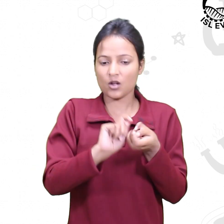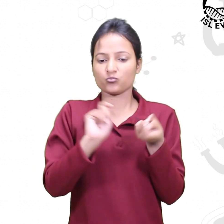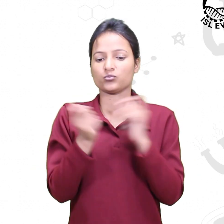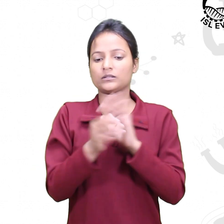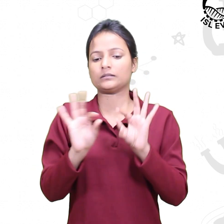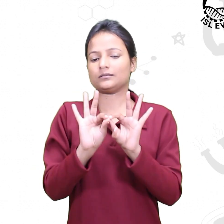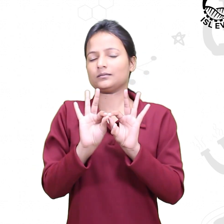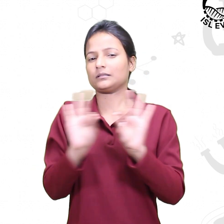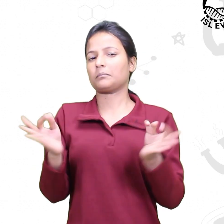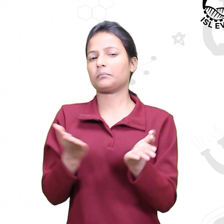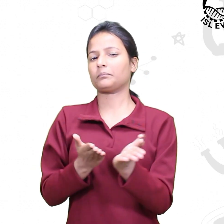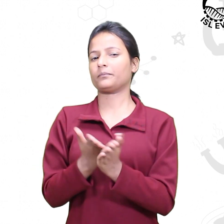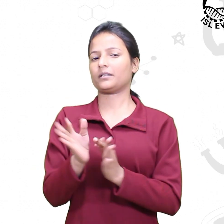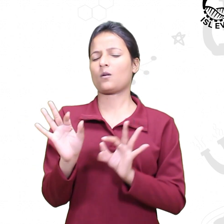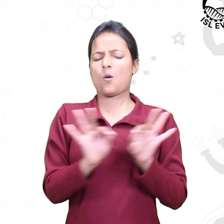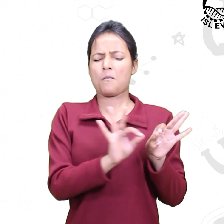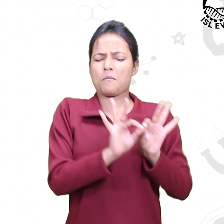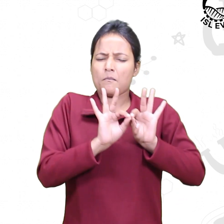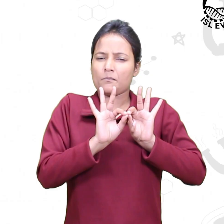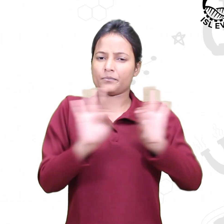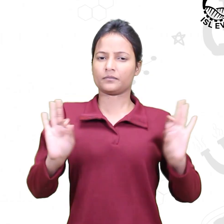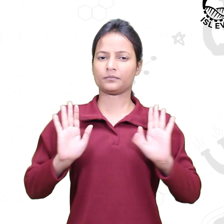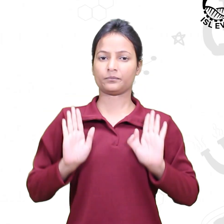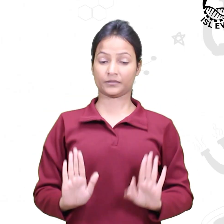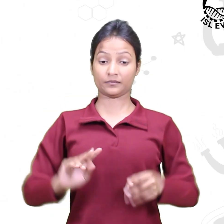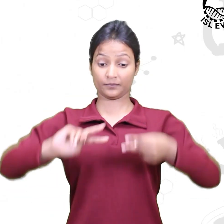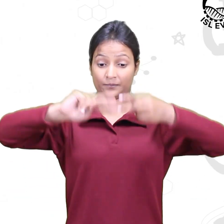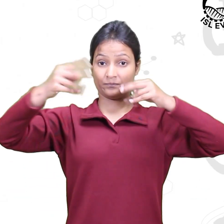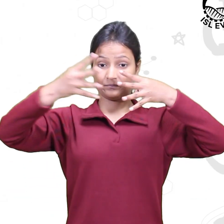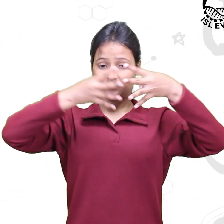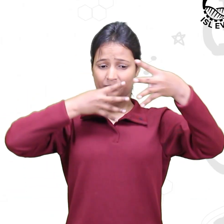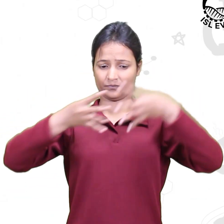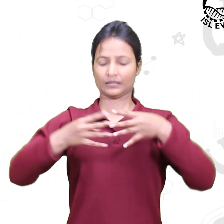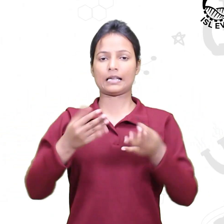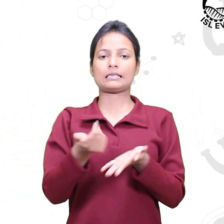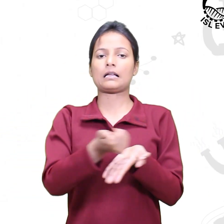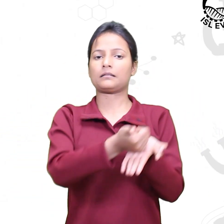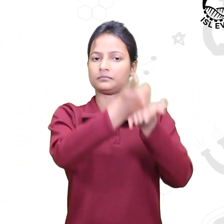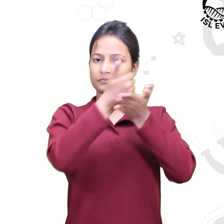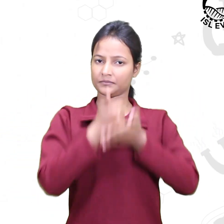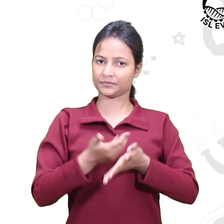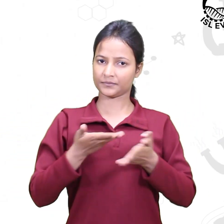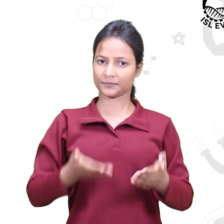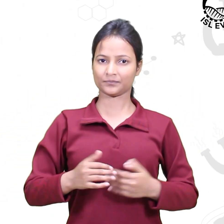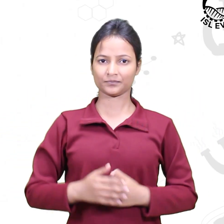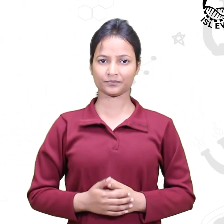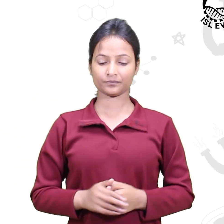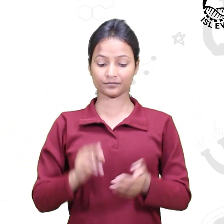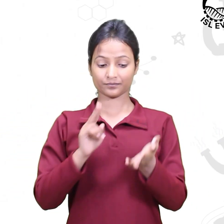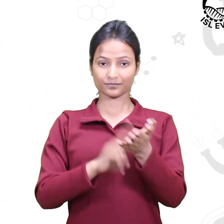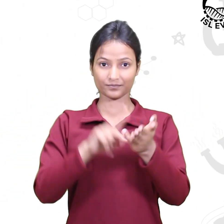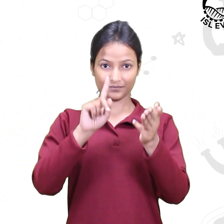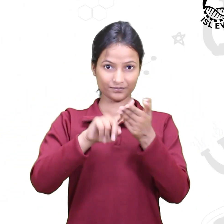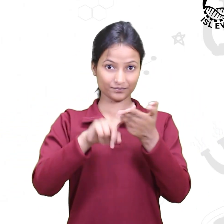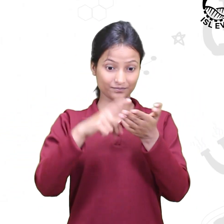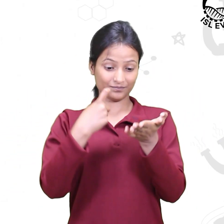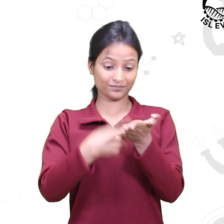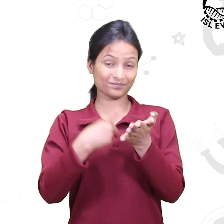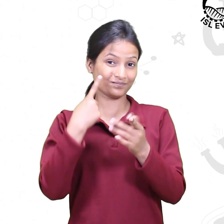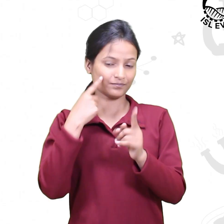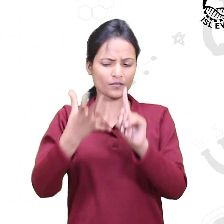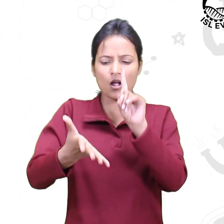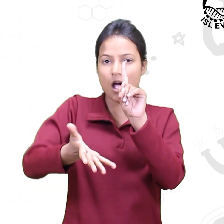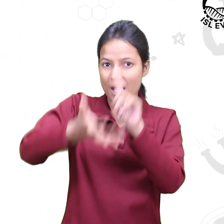है, और ये हमें होल जीनोम सीक्वेंसिंग का जो सर्विलेंस है इसमें भी बड़ी मदद कर रहा है। नीरी के इस खोज का